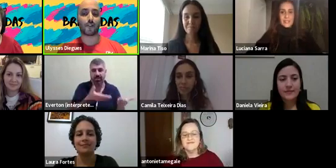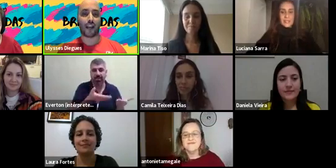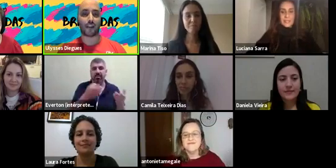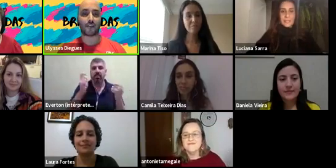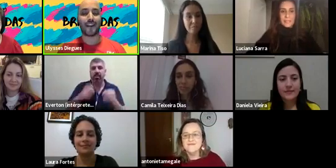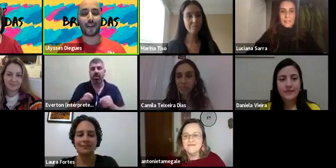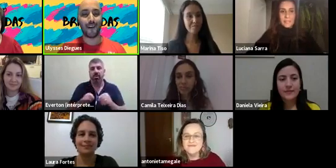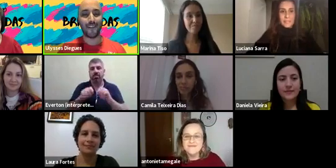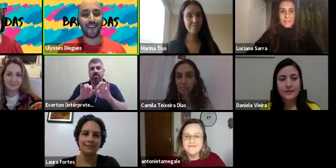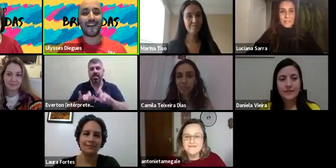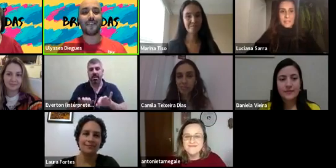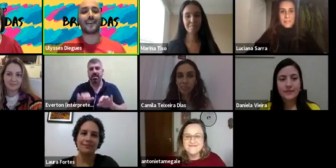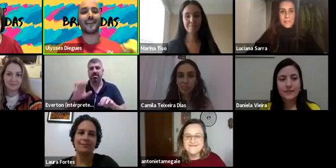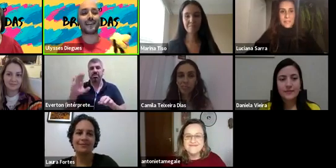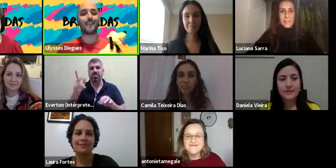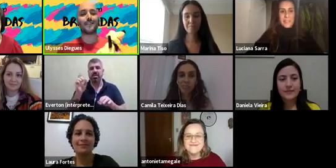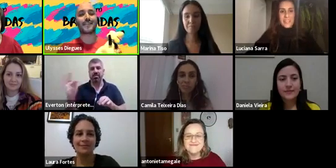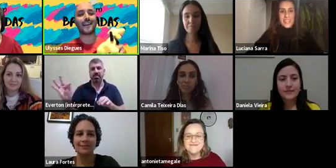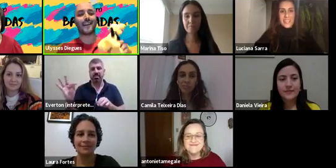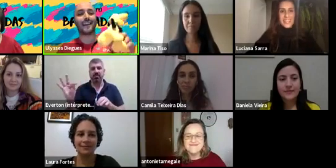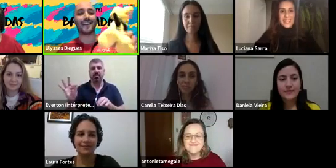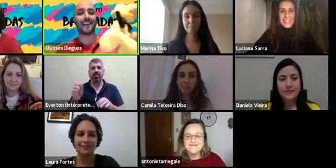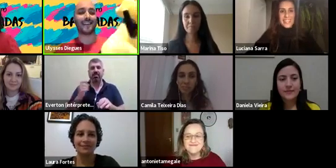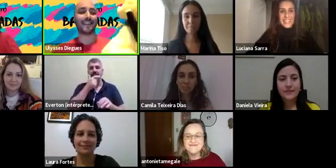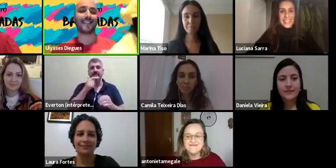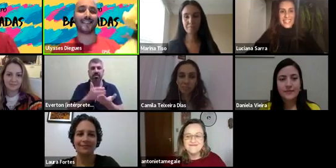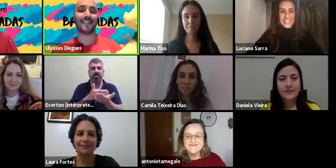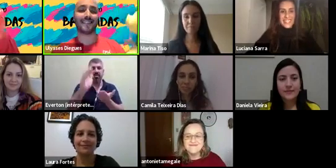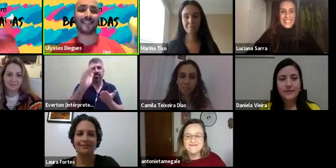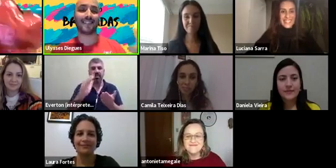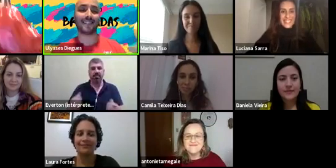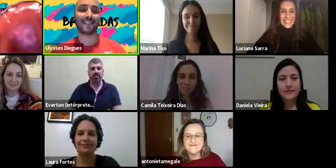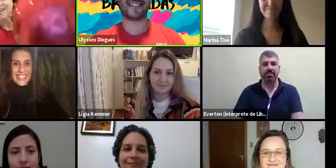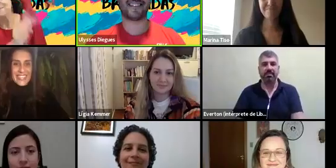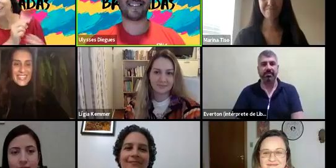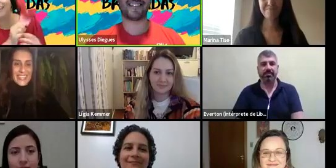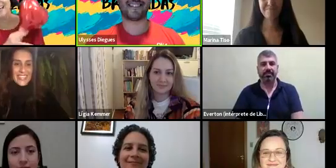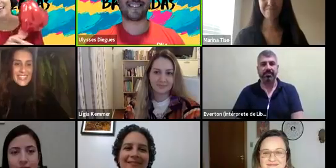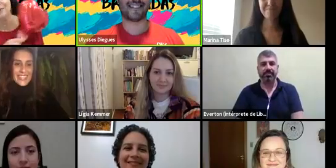lá no chat, tá bom? Fernanda, é com você.